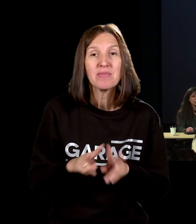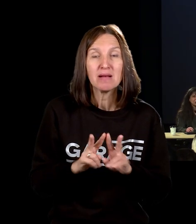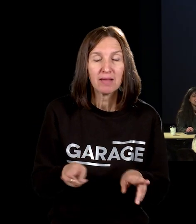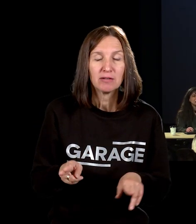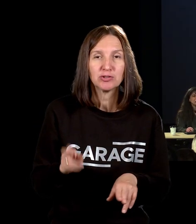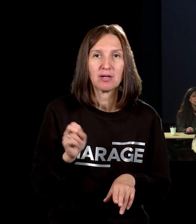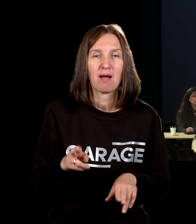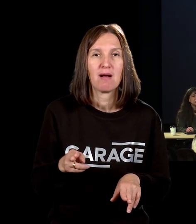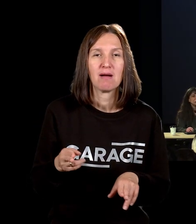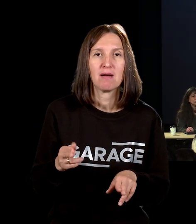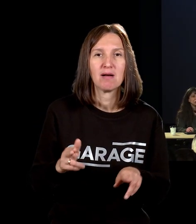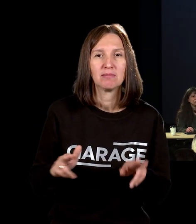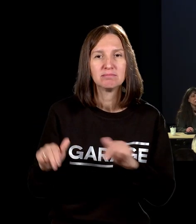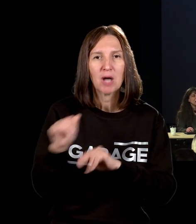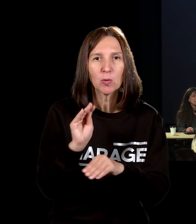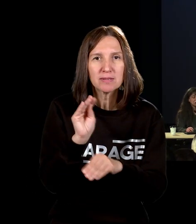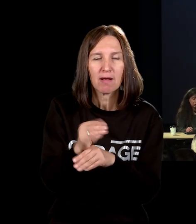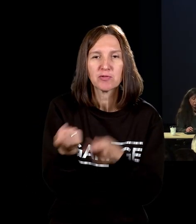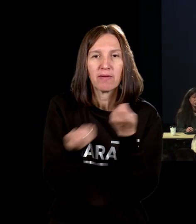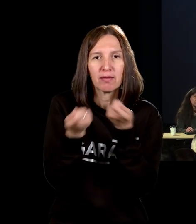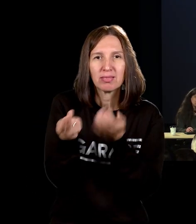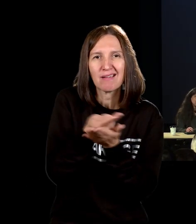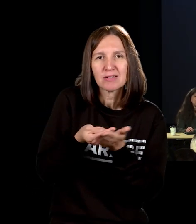моменте раскрашивания, дорисовывания вот этой вот